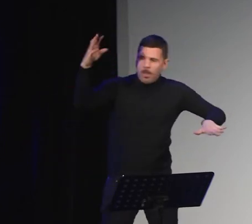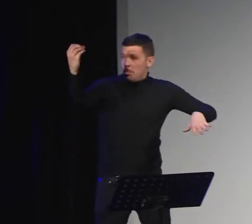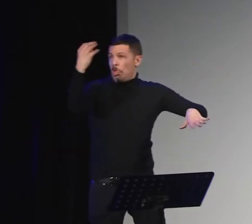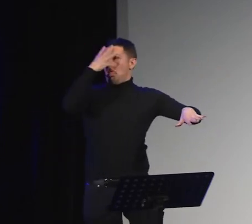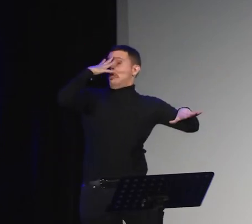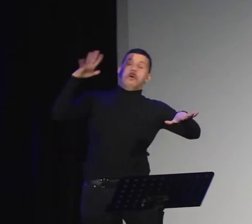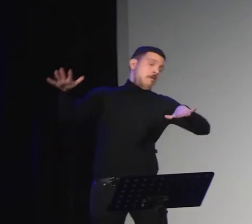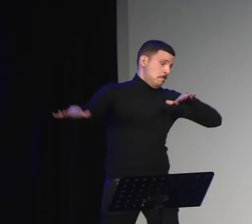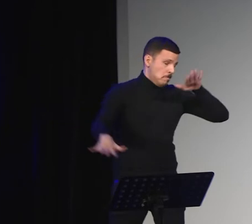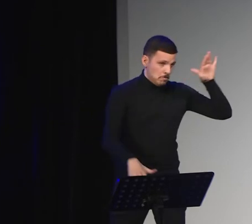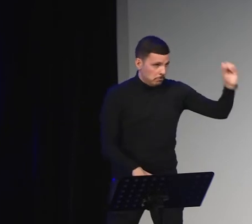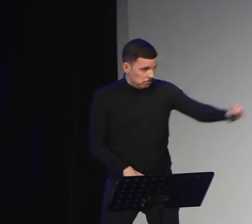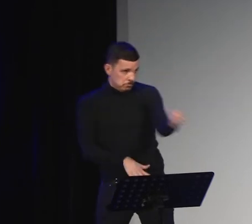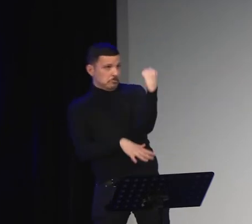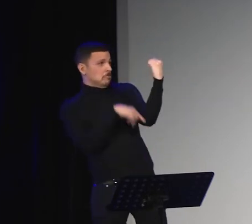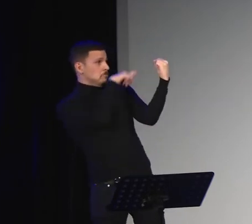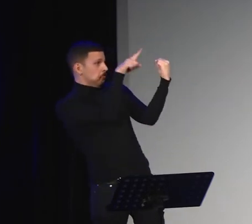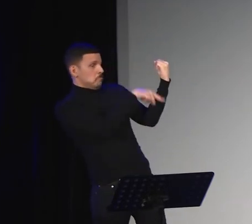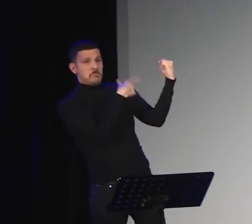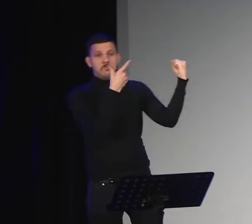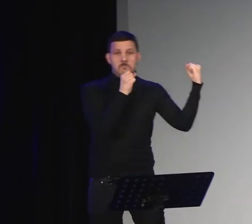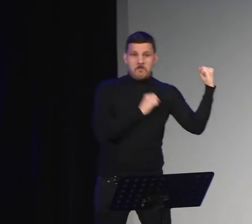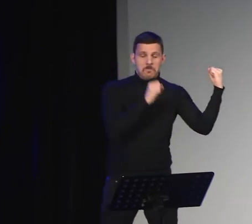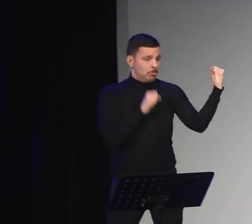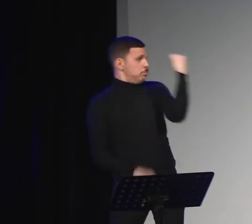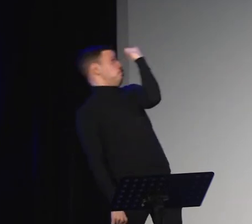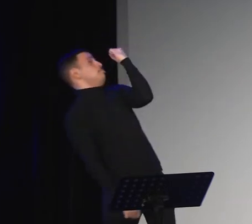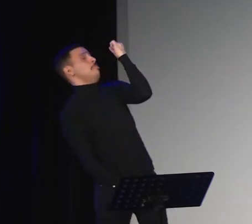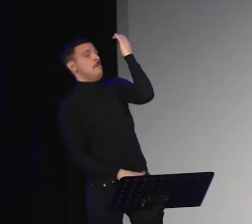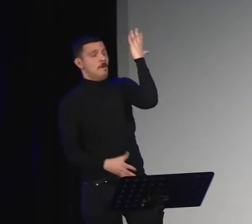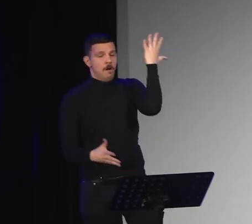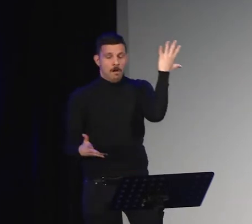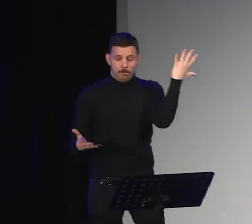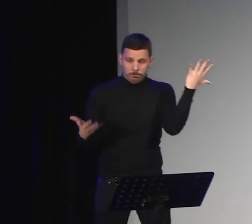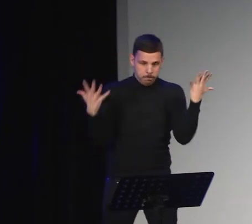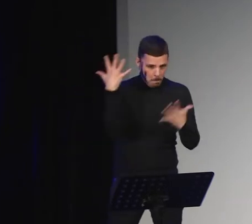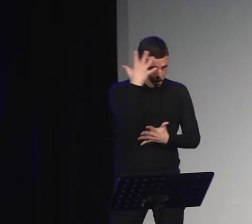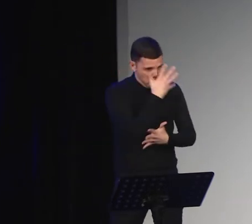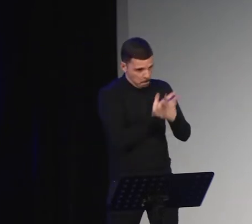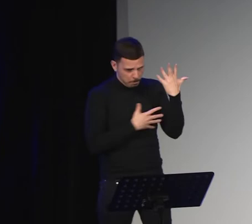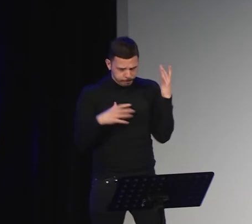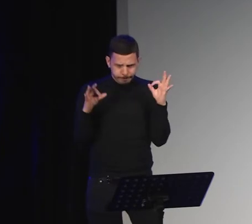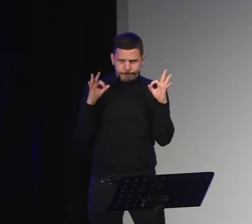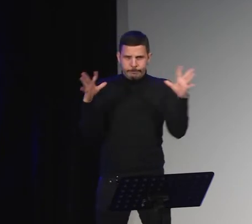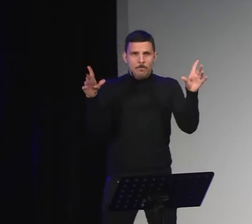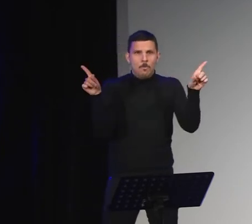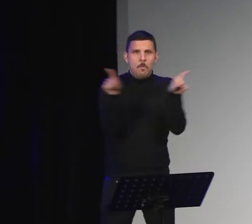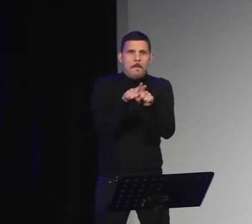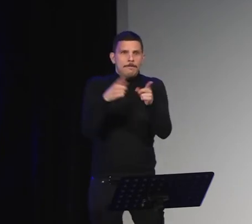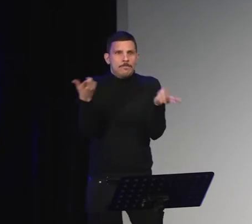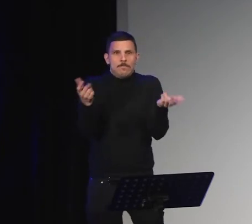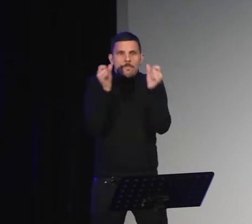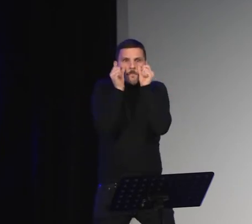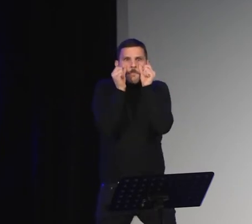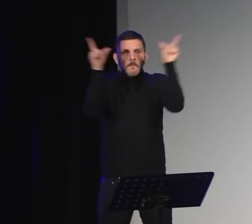chose à l'autre, comme on passe toujours d'une chose à l'autre, sans préparation. Tant de fois dans la journée, tout au